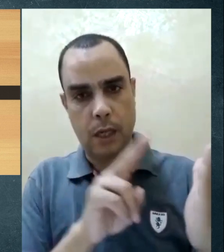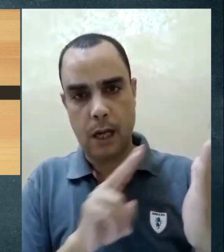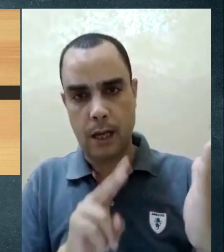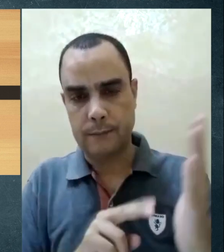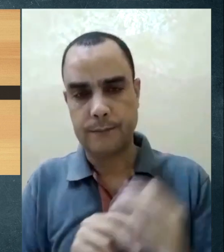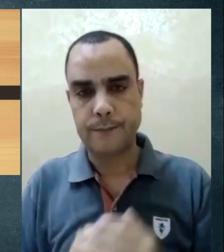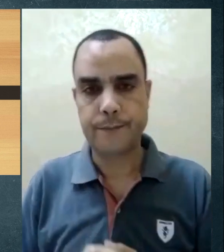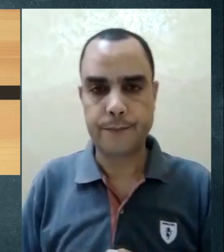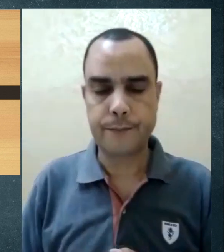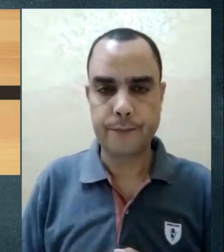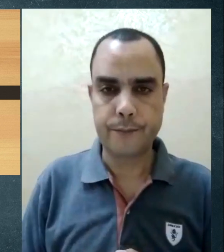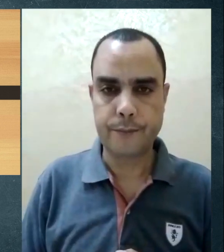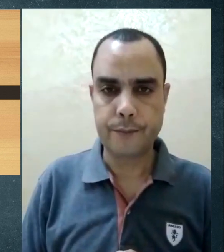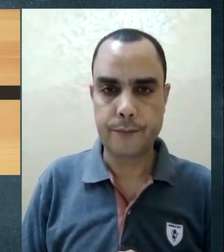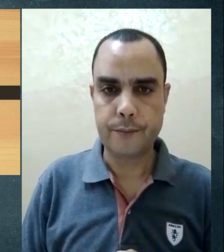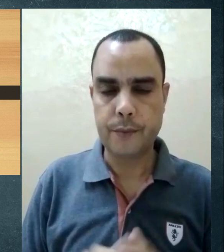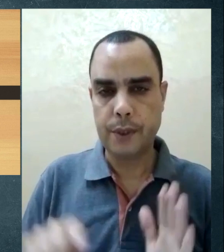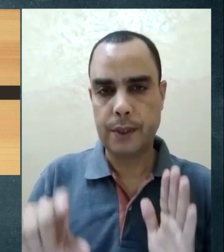بالمطالعة.